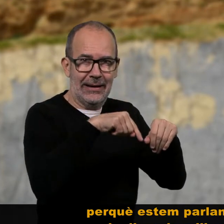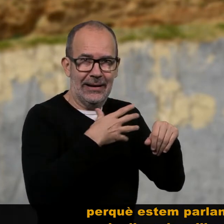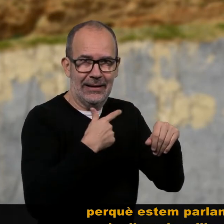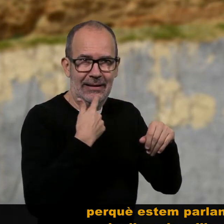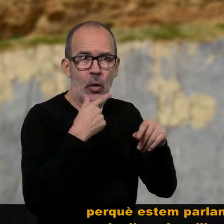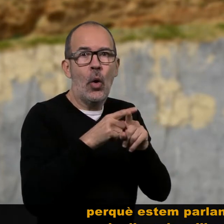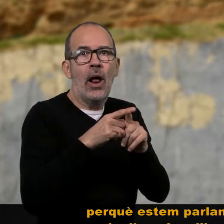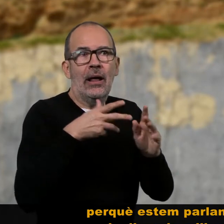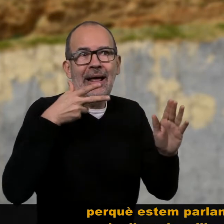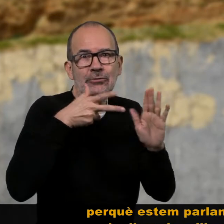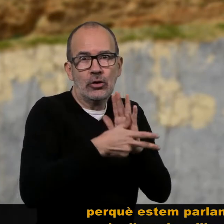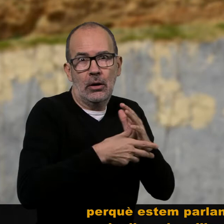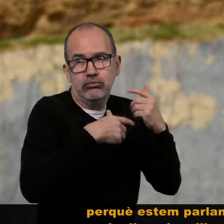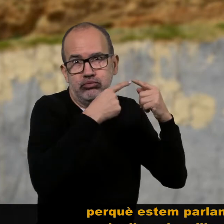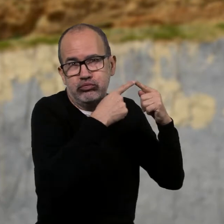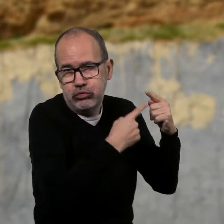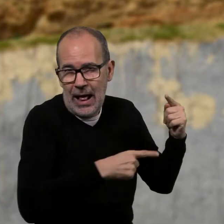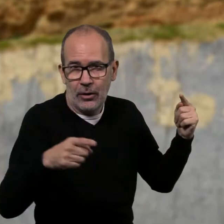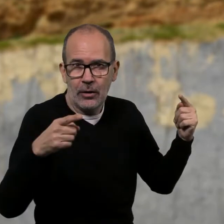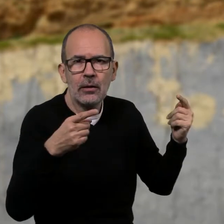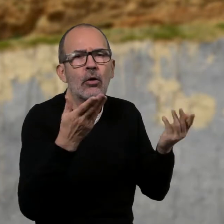la història humana es compta en dies, anys i segles.